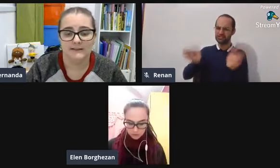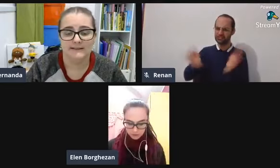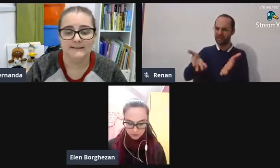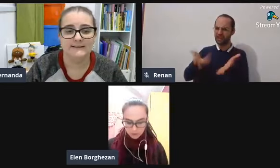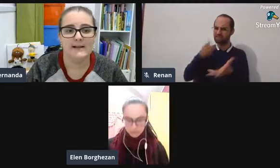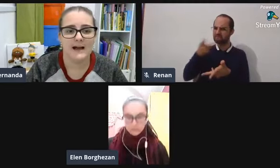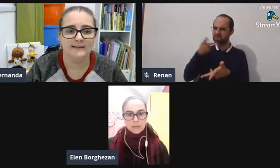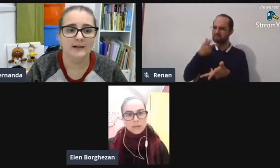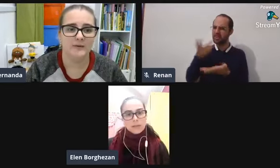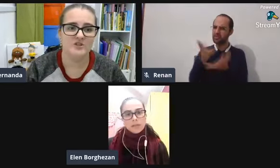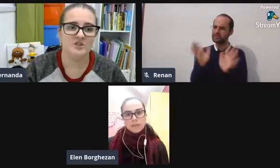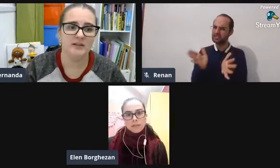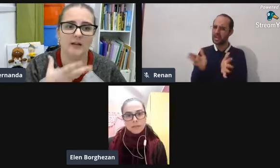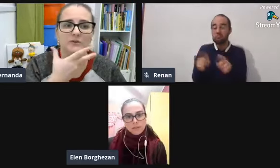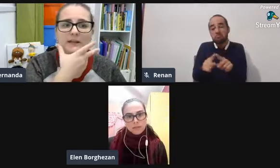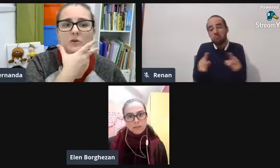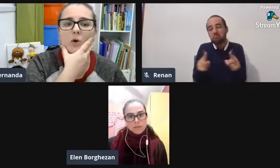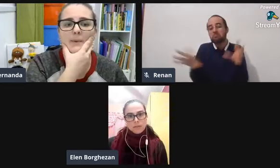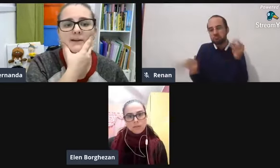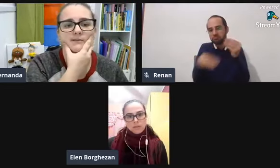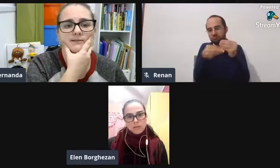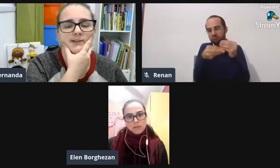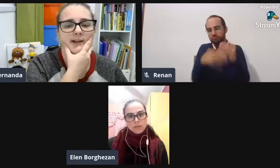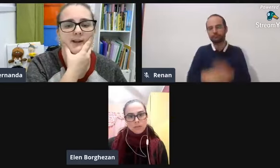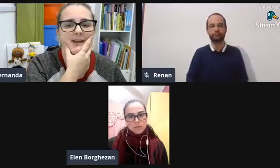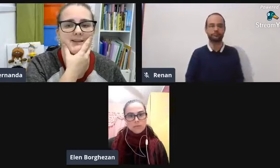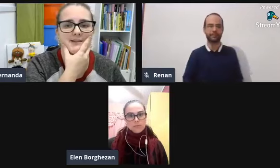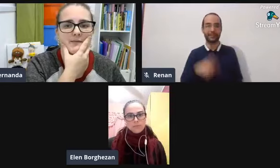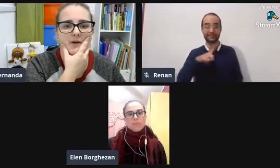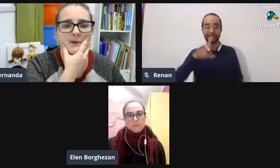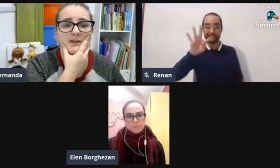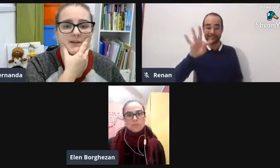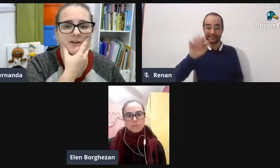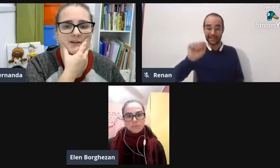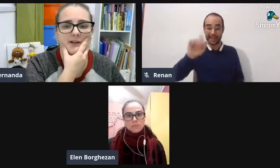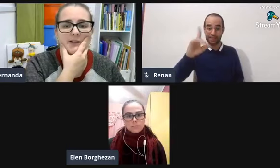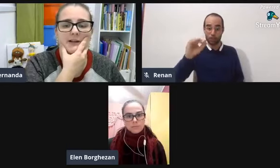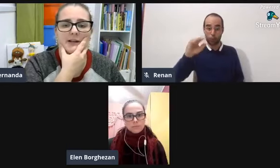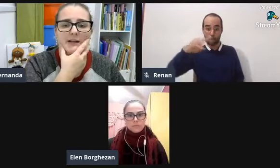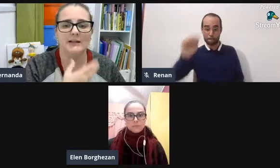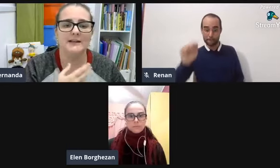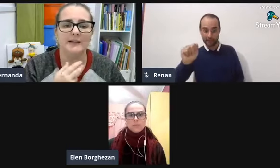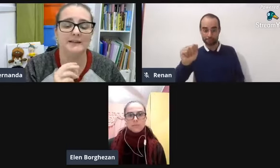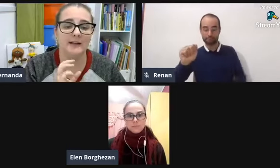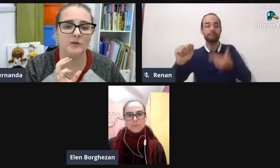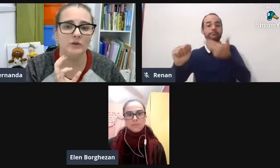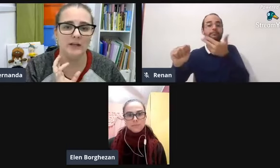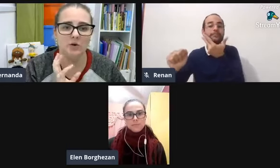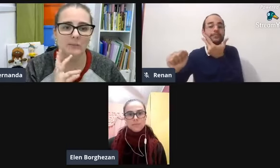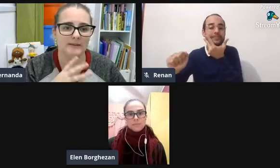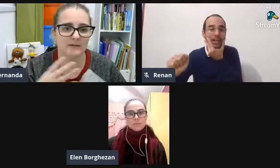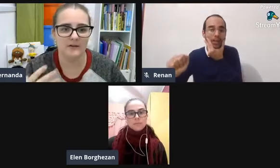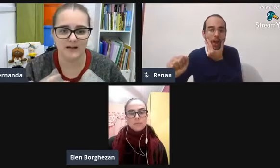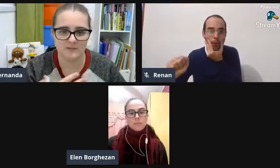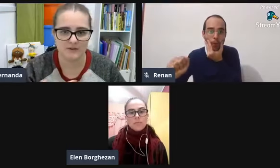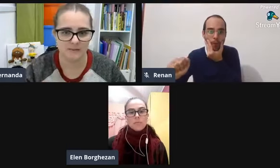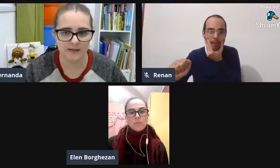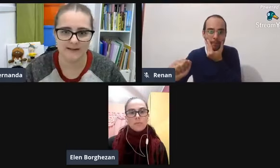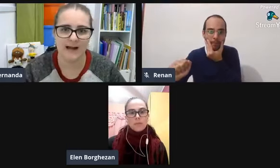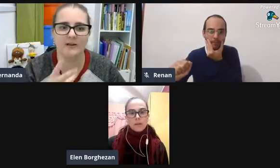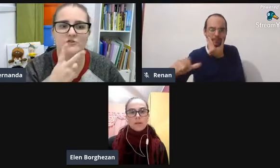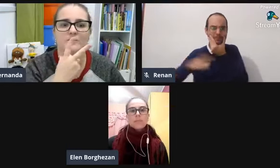outras. Tá, então a gente tem o Tadoma, né? Que é essa forma aqui. E daí no Tadoma tem